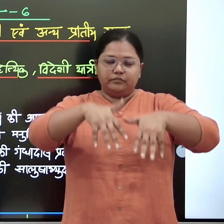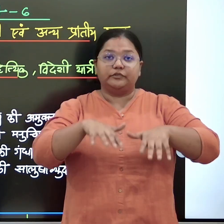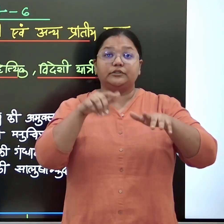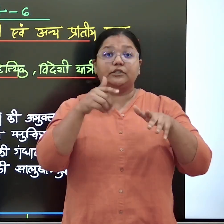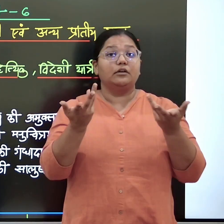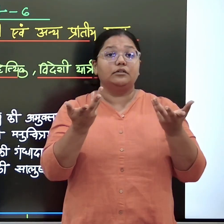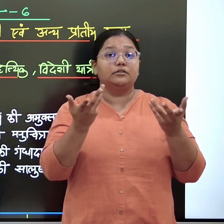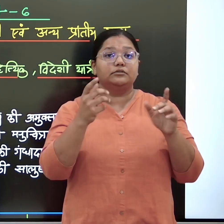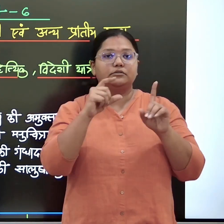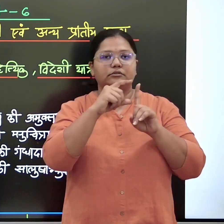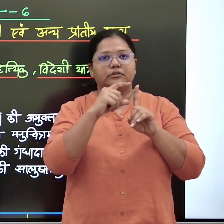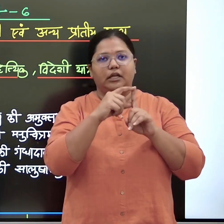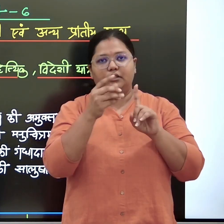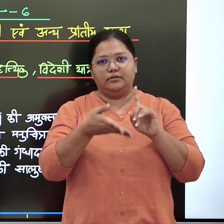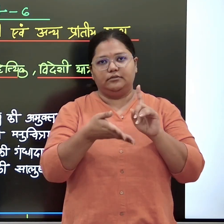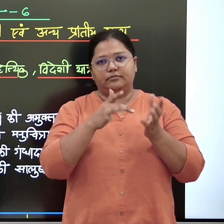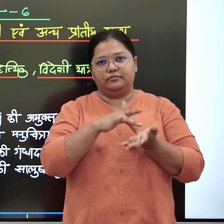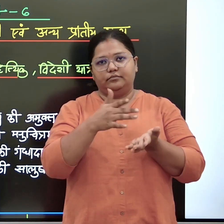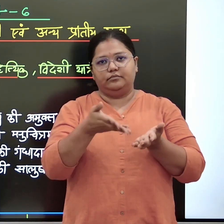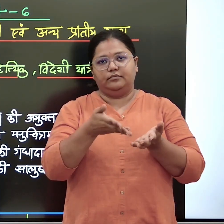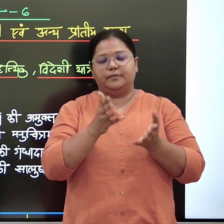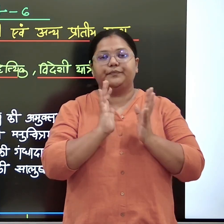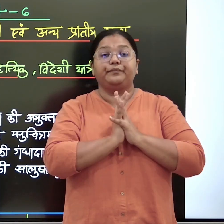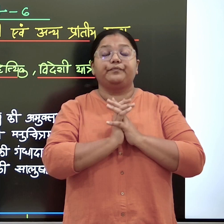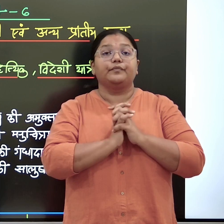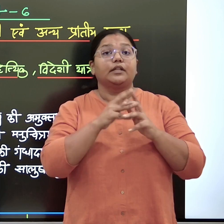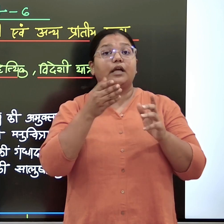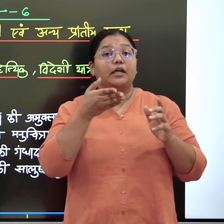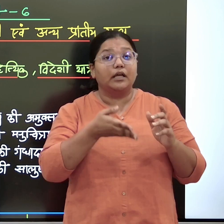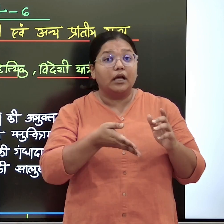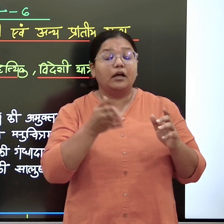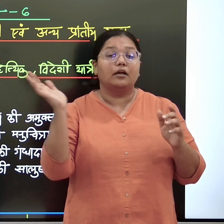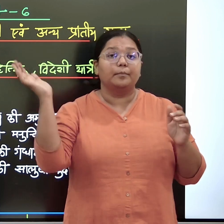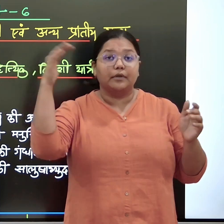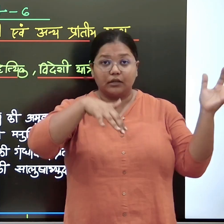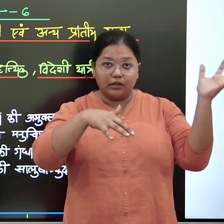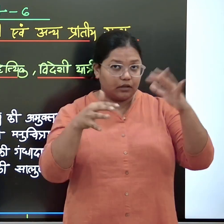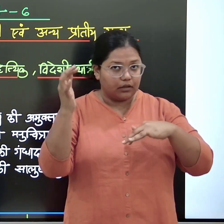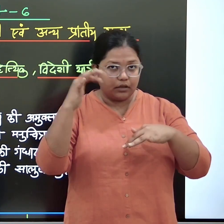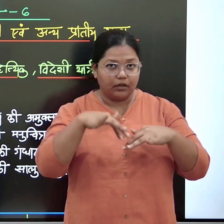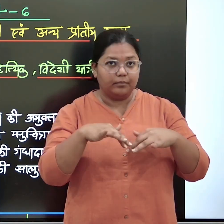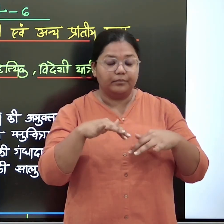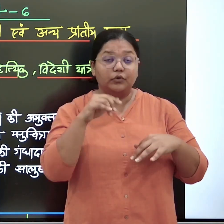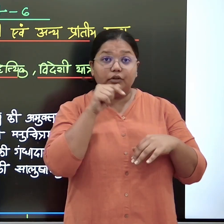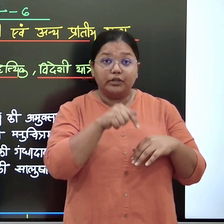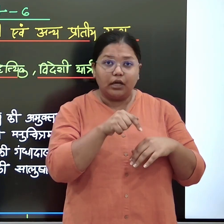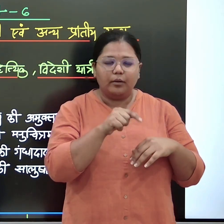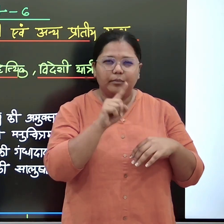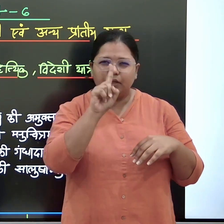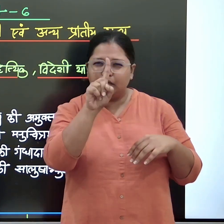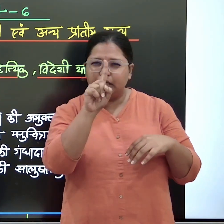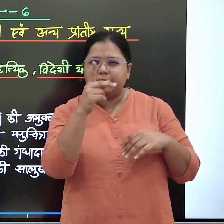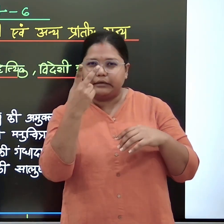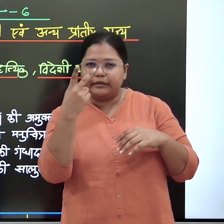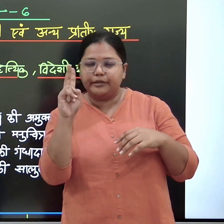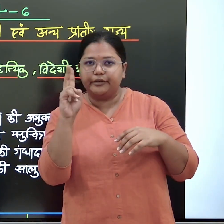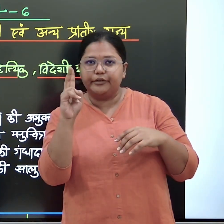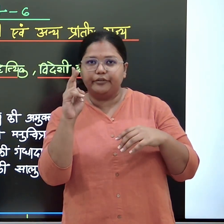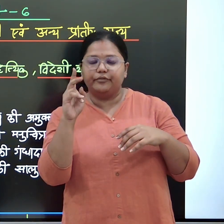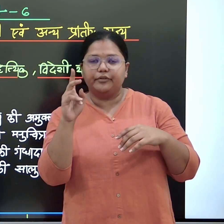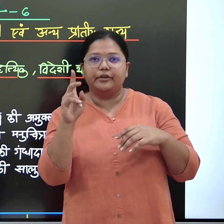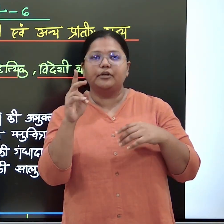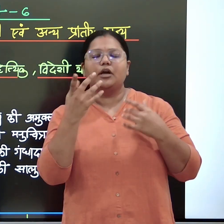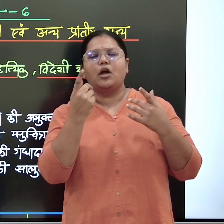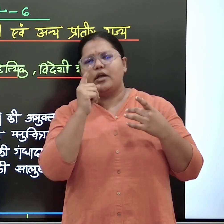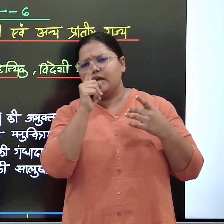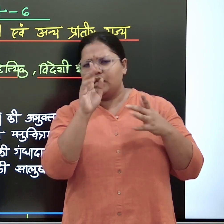है। तो उसी के ड्यूरेशन में, है ना, एक अन्य राज्य या अन्य जो एक नहीं बोल सकते, अन्य राज्यों ने भी